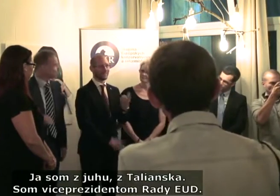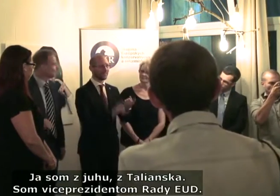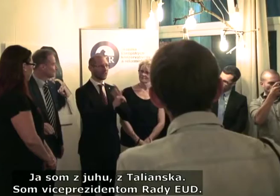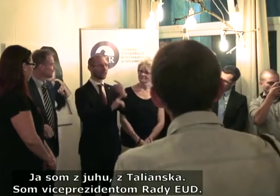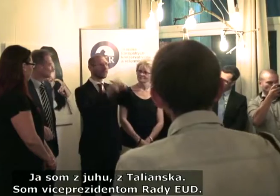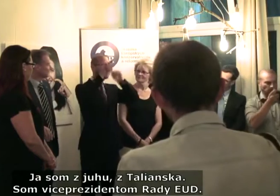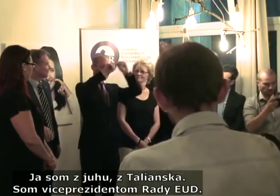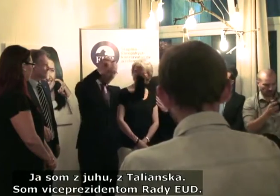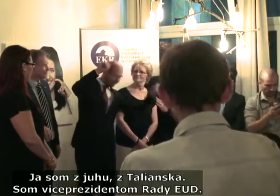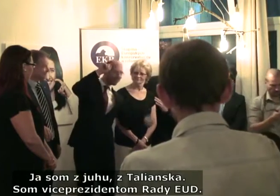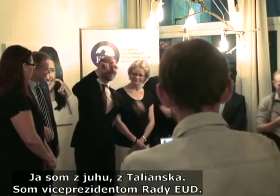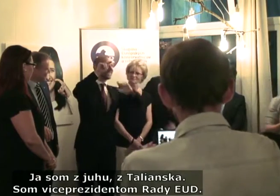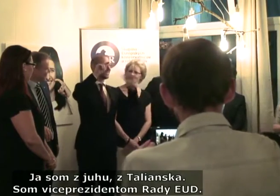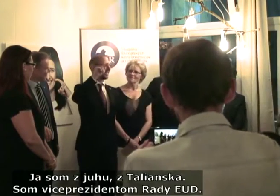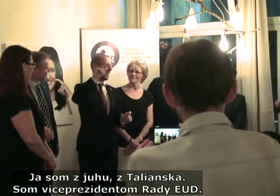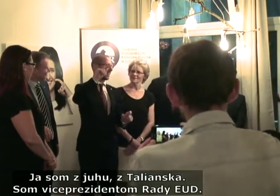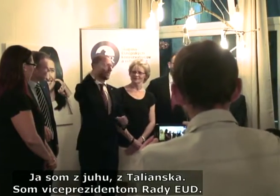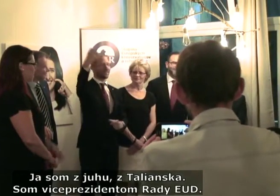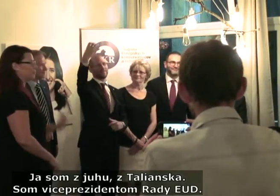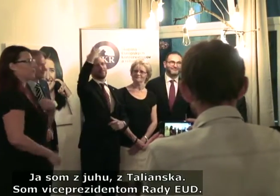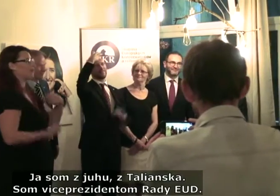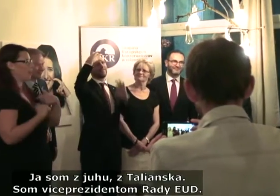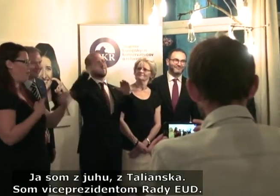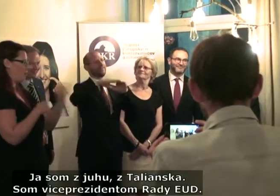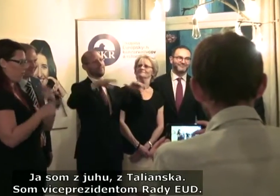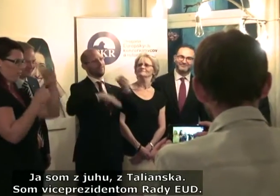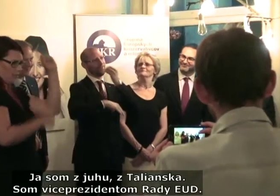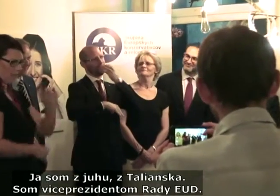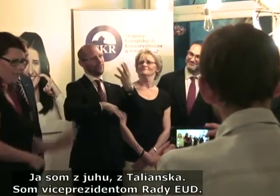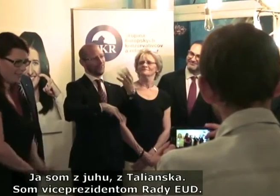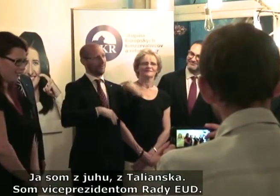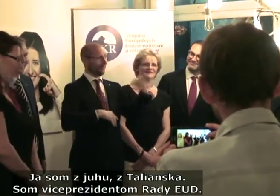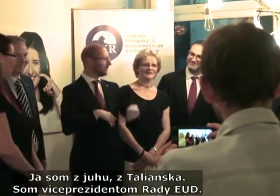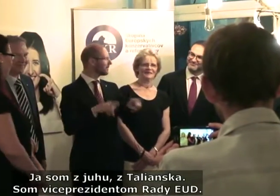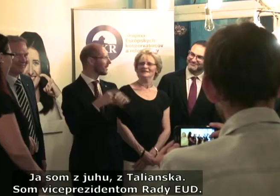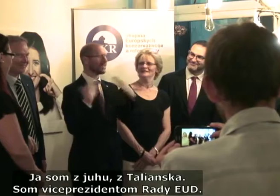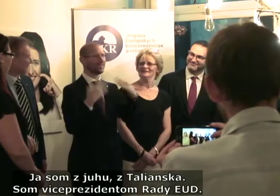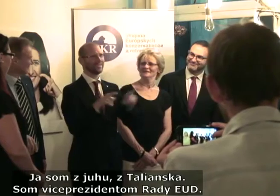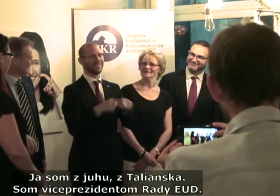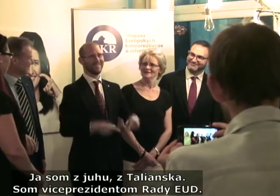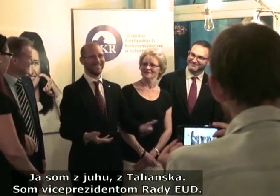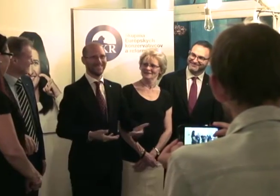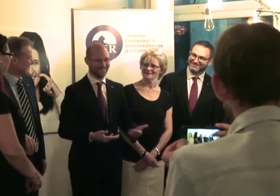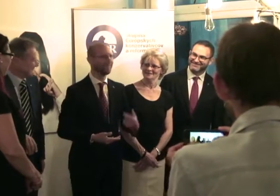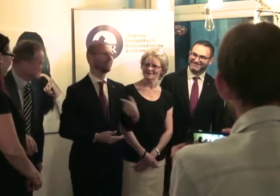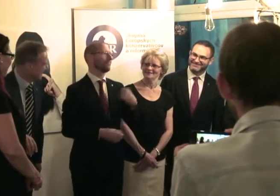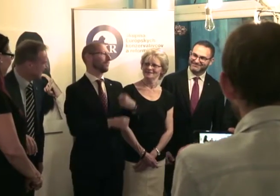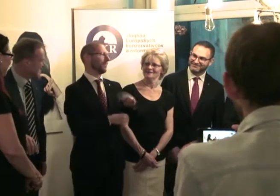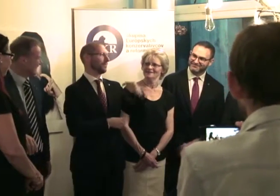Ja som z juhu, z Talianska. Som viceprezidentom Rady Európskej únie nepočujúcich.